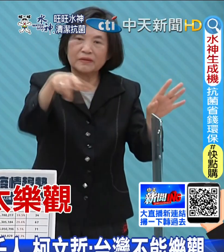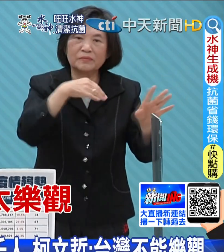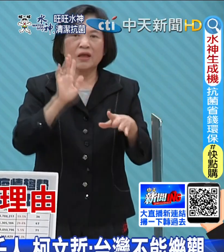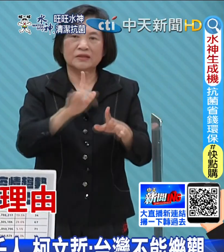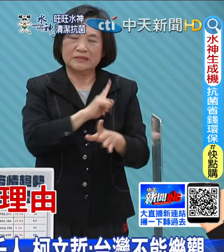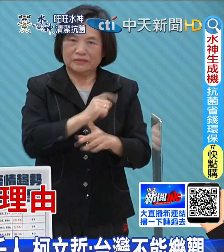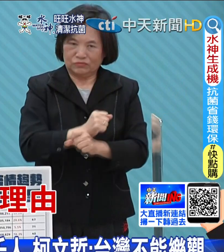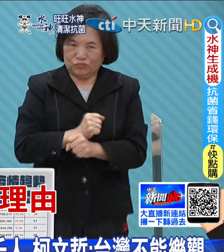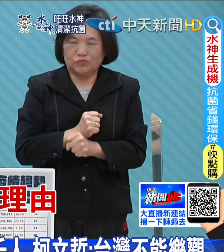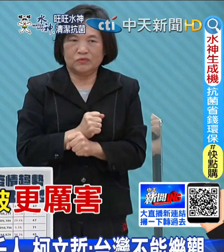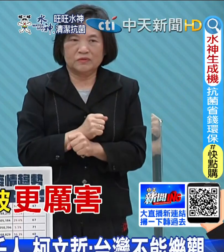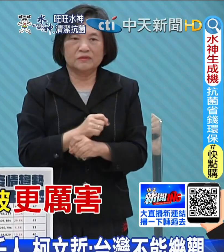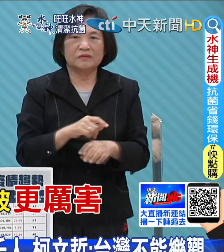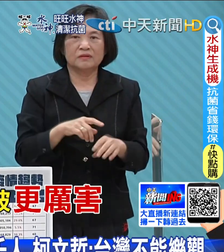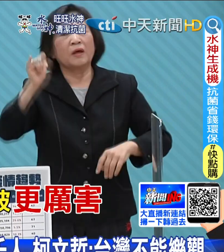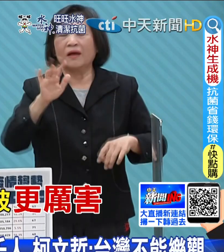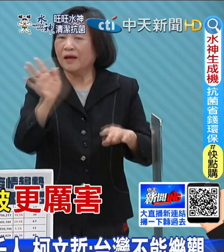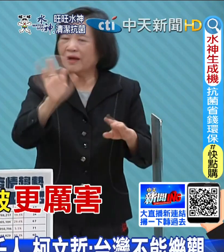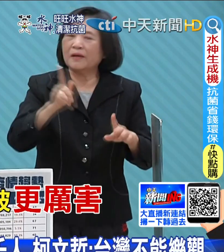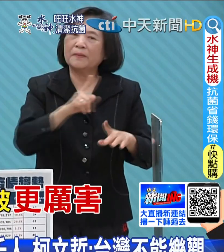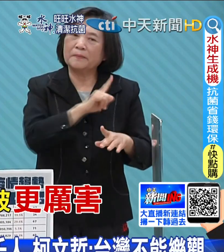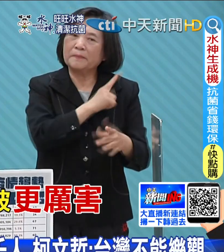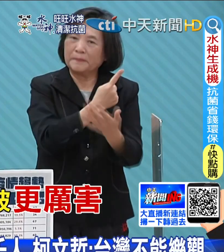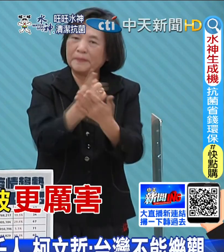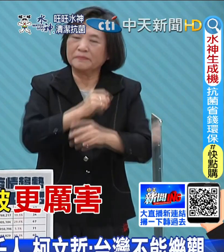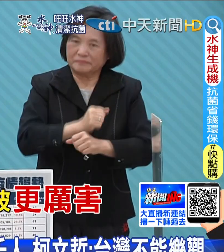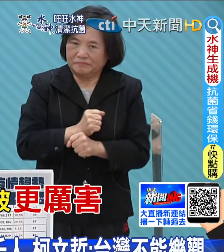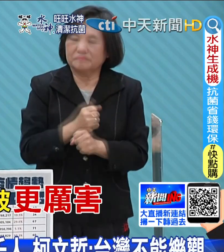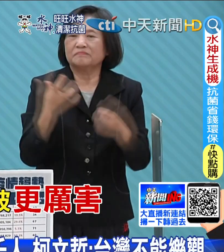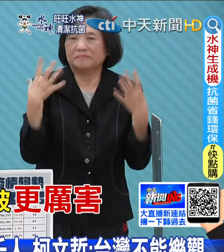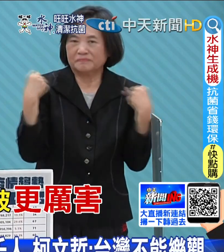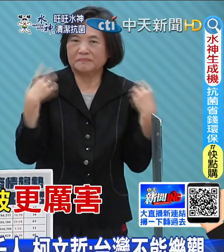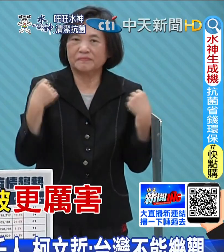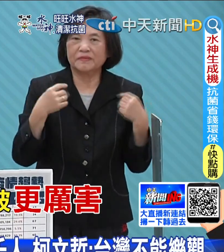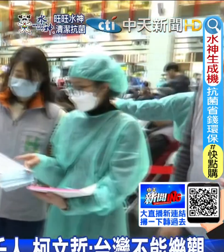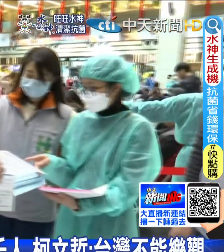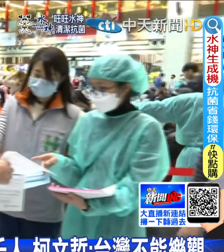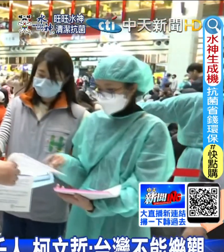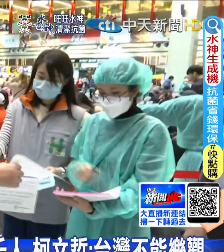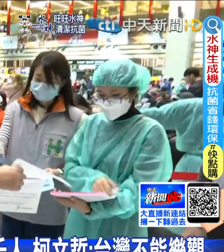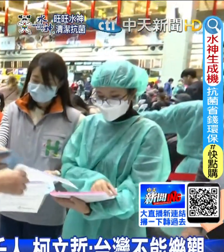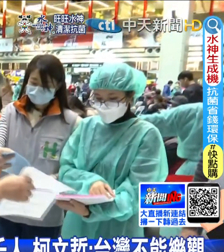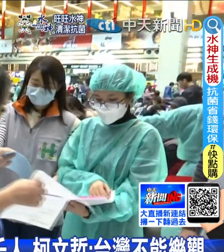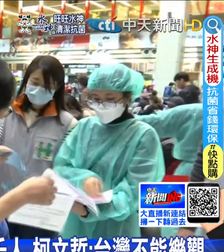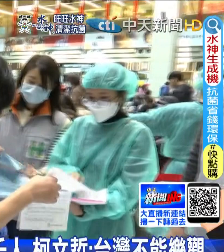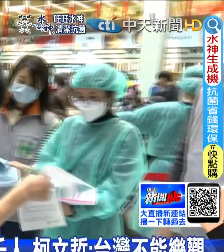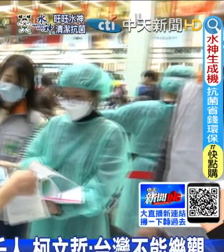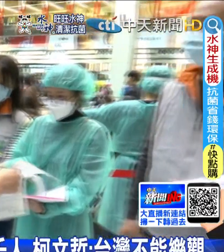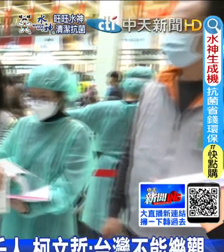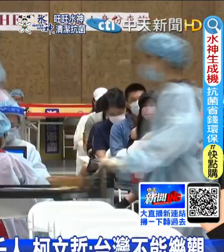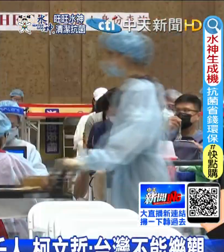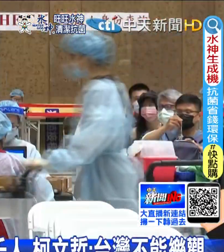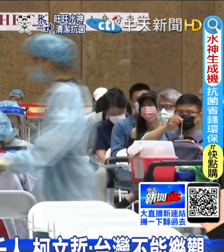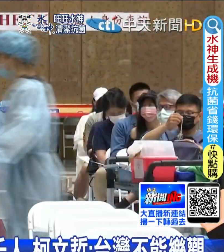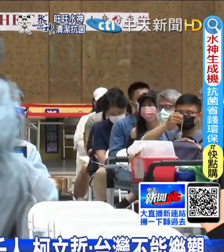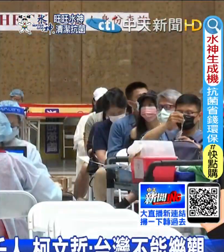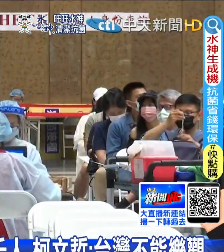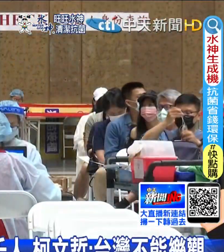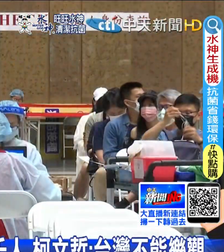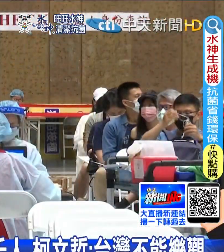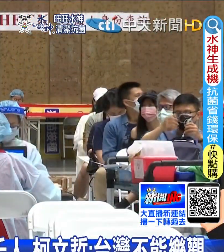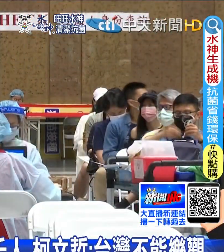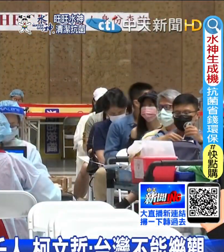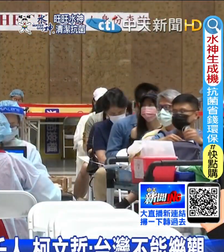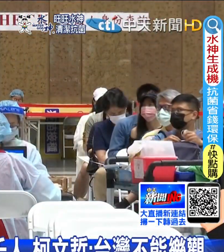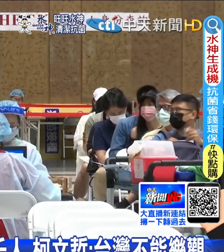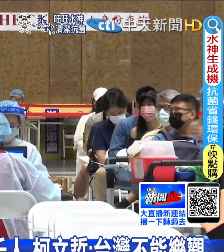要太乐观了，因为我们也没有理由会比韩国或其他新加坡更厉害。 首都防疫是不是超艰？柯文哲话